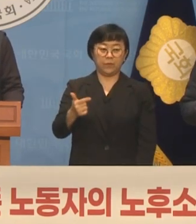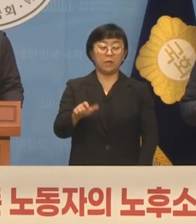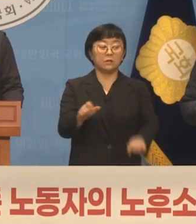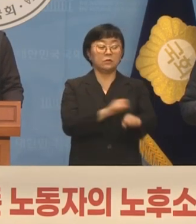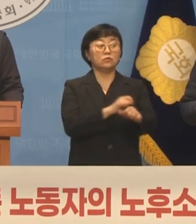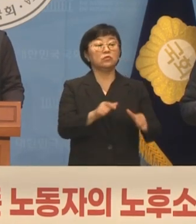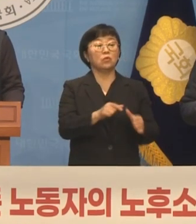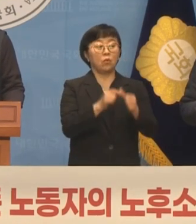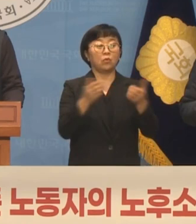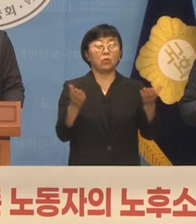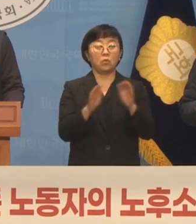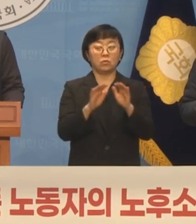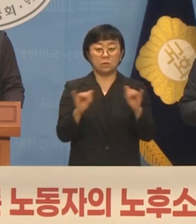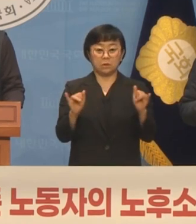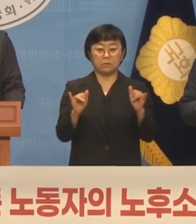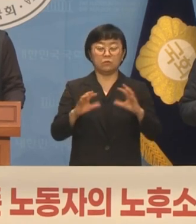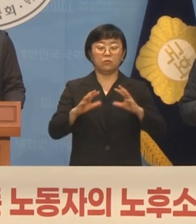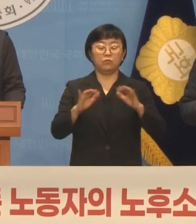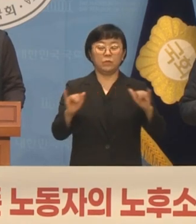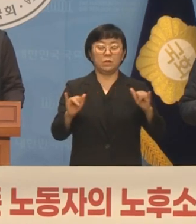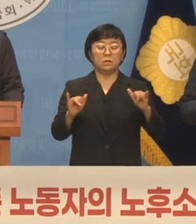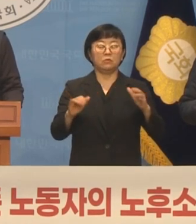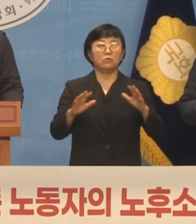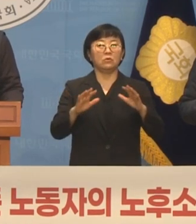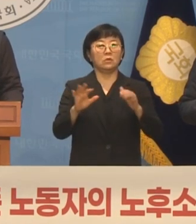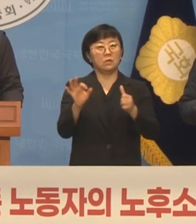노동자 국민연금 사학지대